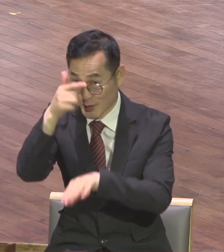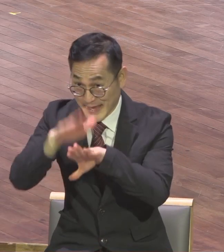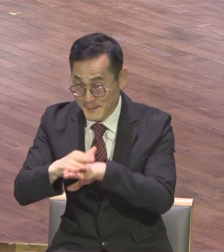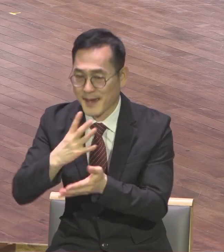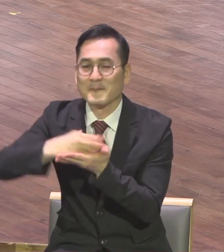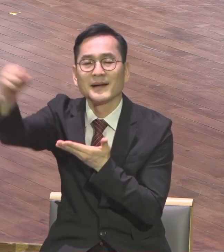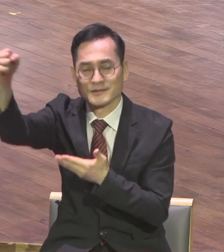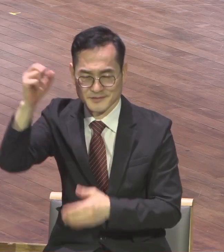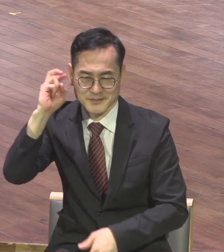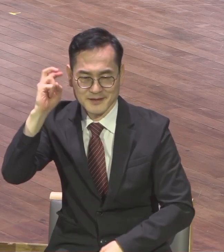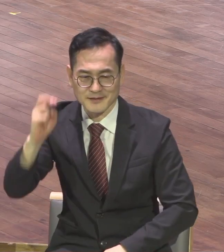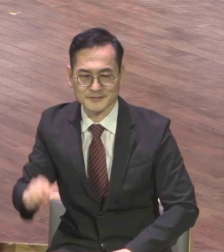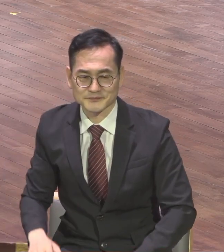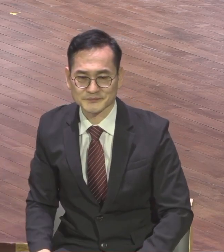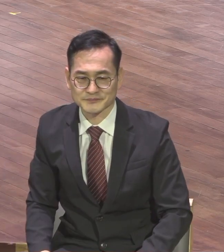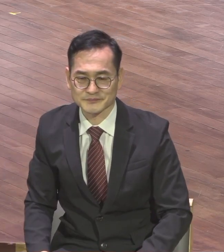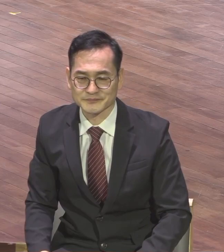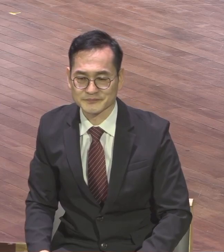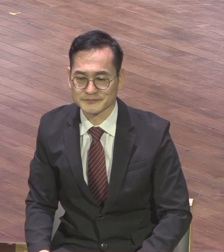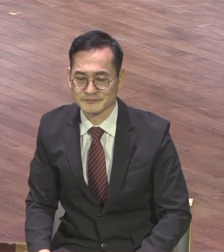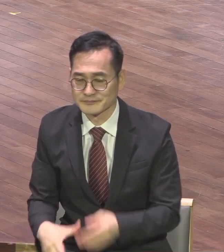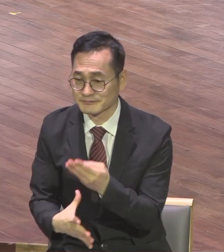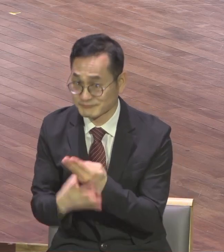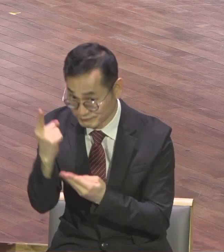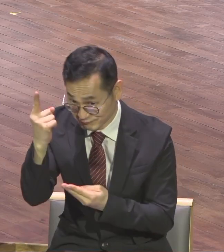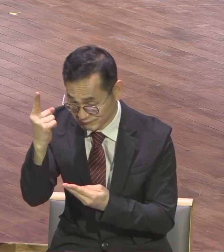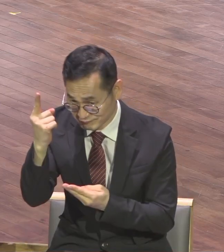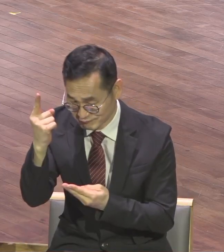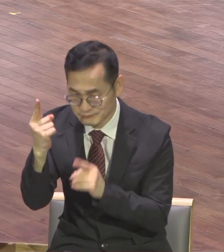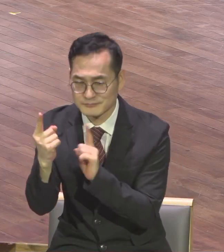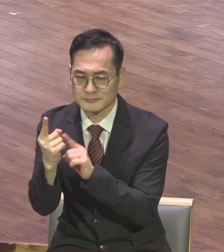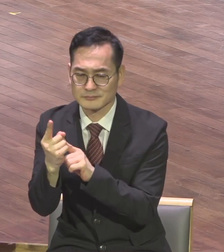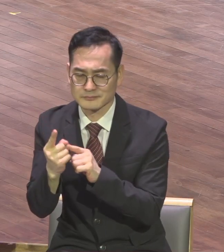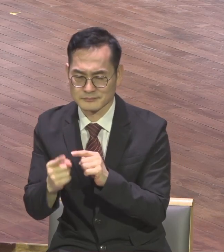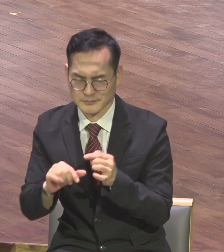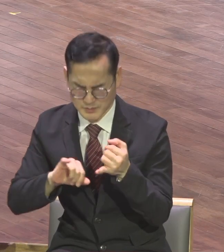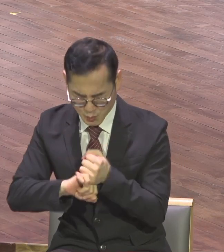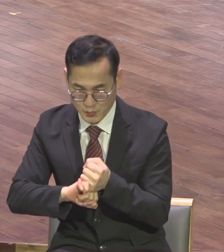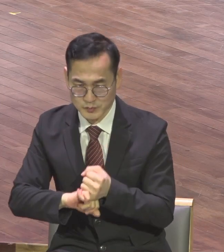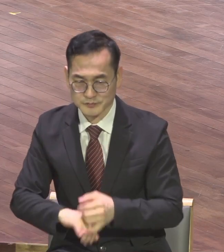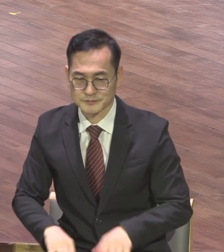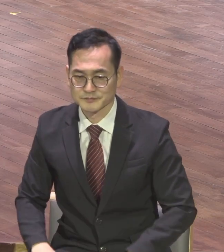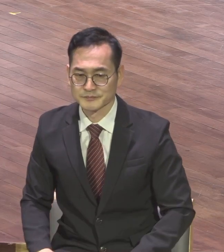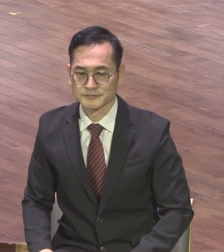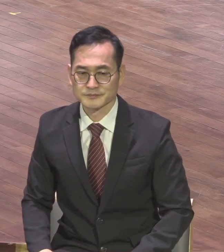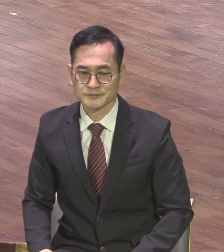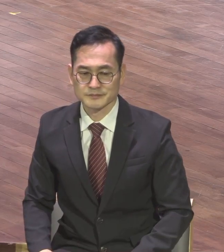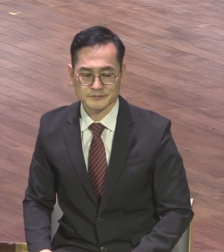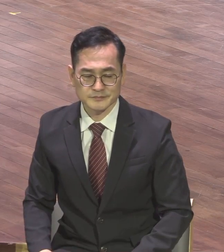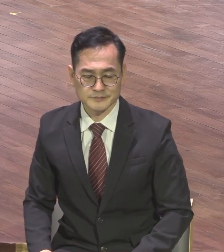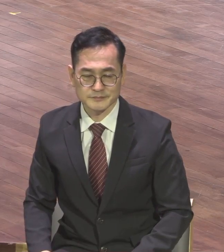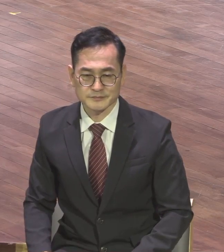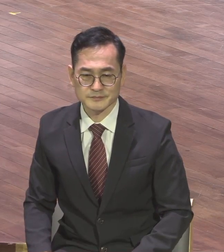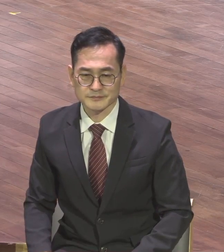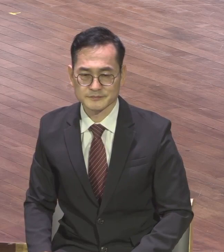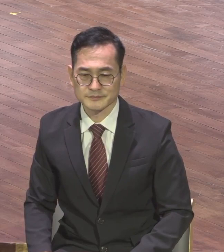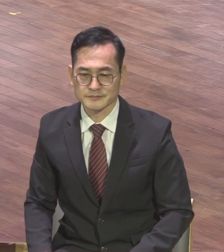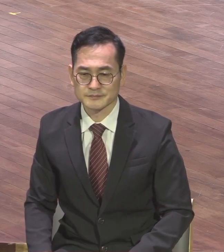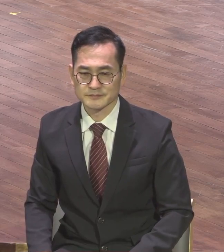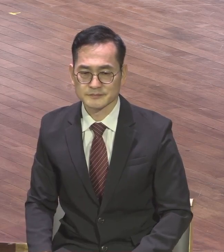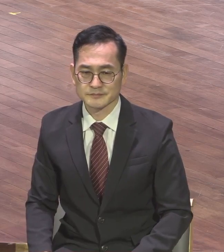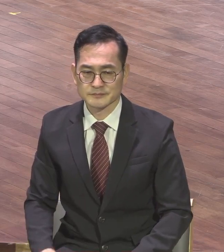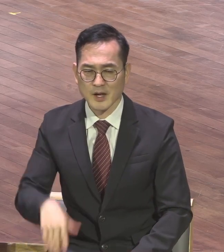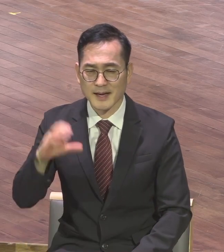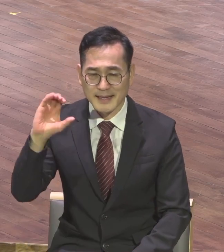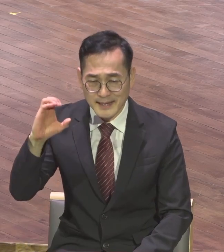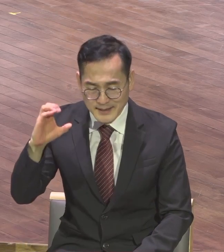상달됩니다. 원뉴스 선교의 축복을 누려야 됩니다. 그리고 2023년 하반기에도 캐나다, 필리핀, 일본,